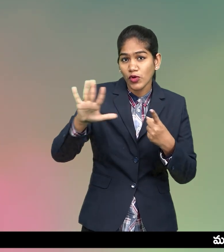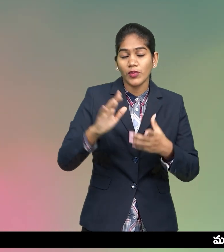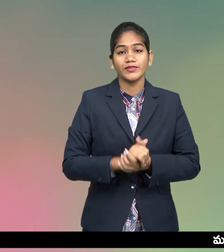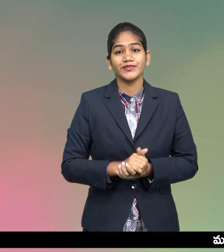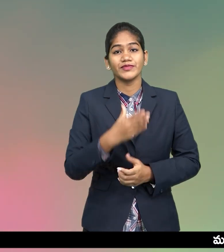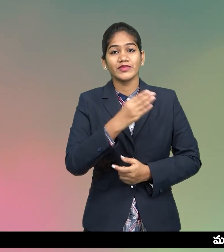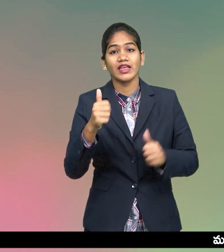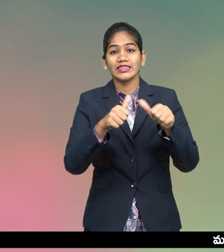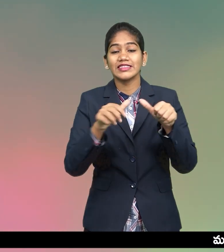మరియు ఆసియా.